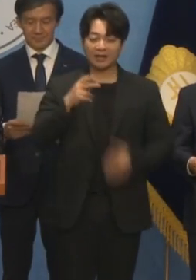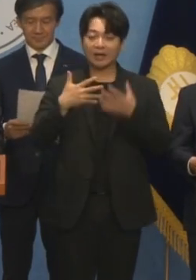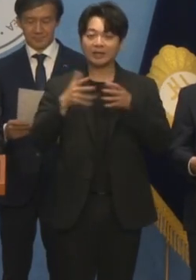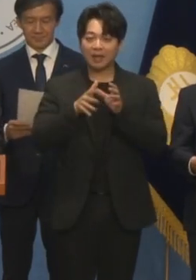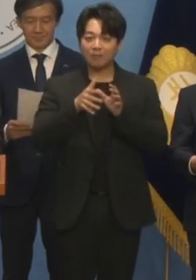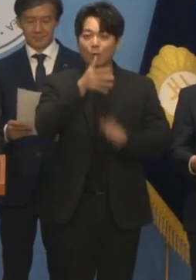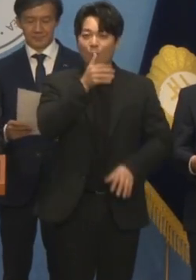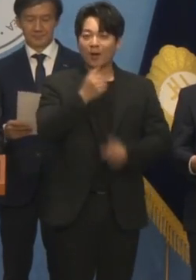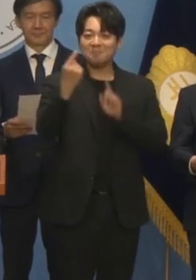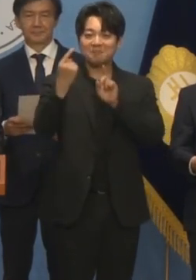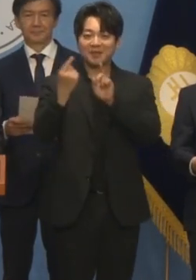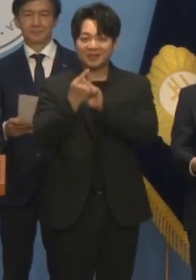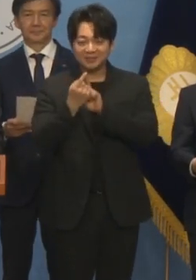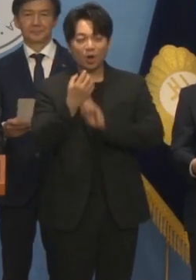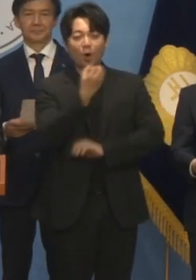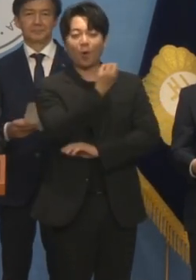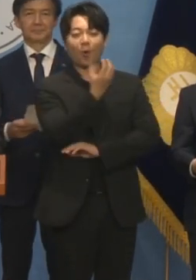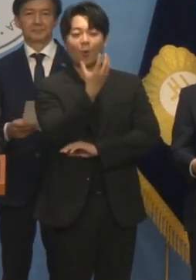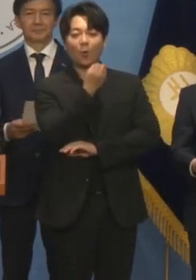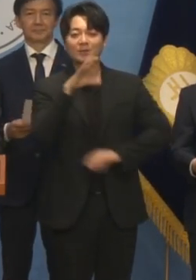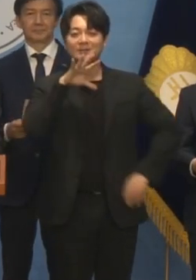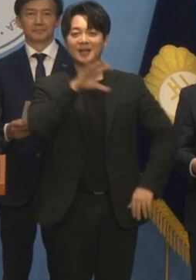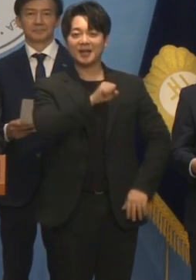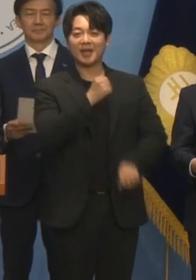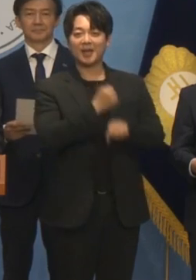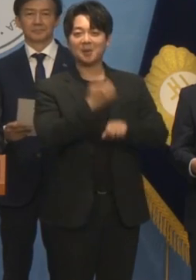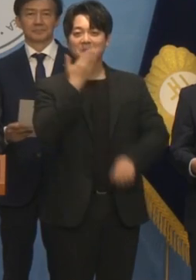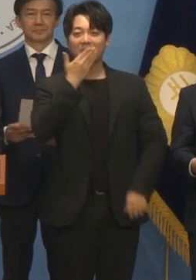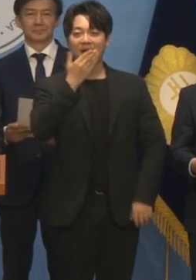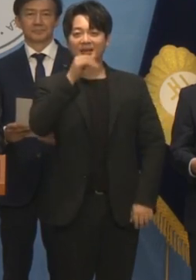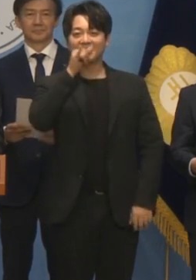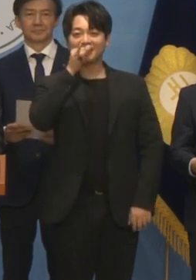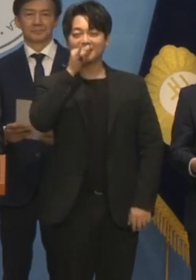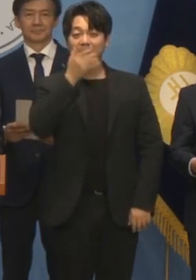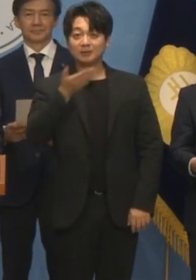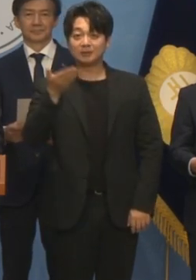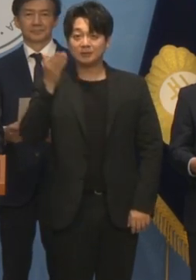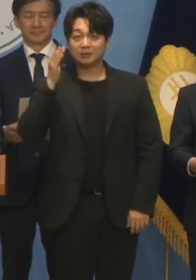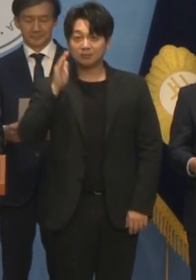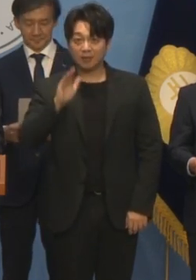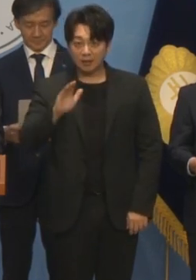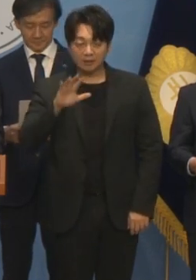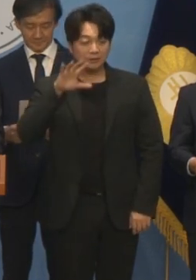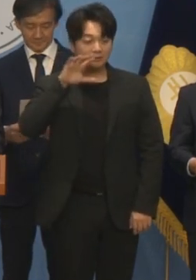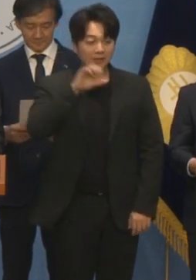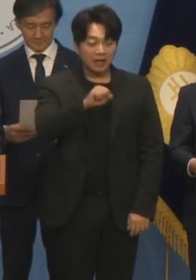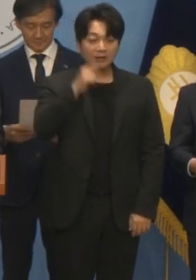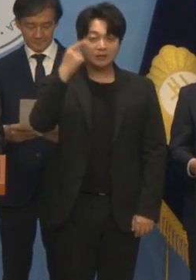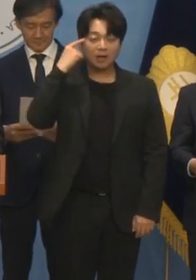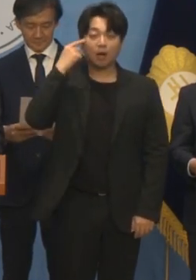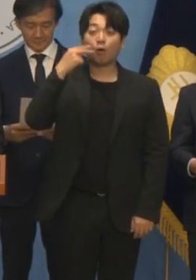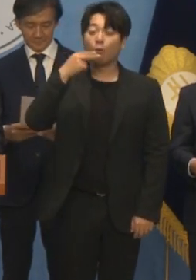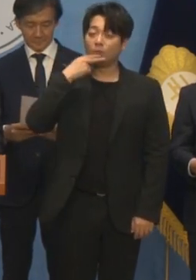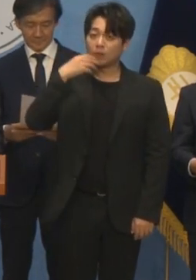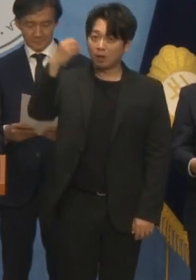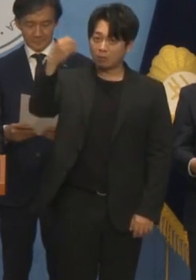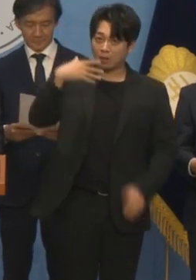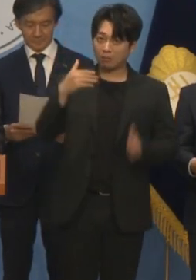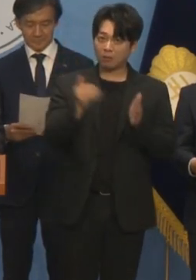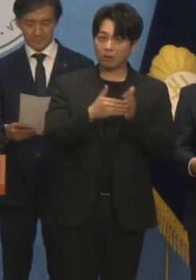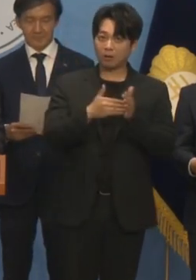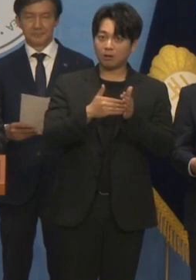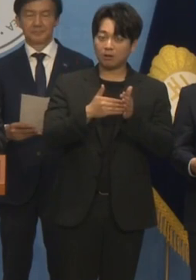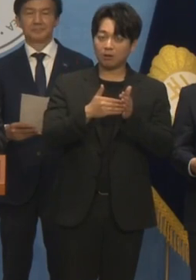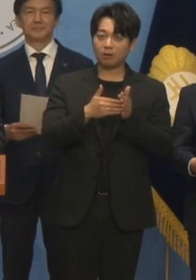장악할 방법을 잘 알지만 장악할 생각이 없다라고 말했다고 합니다. 윤 대통령이